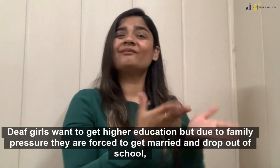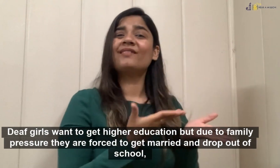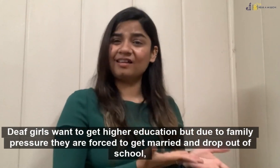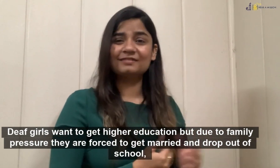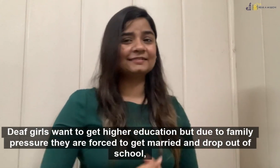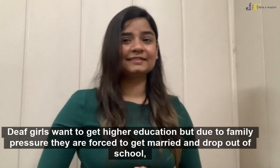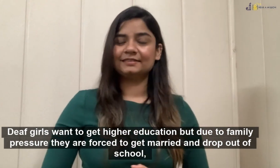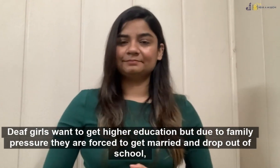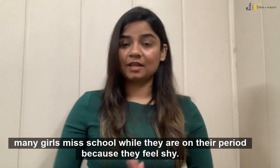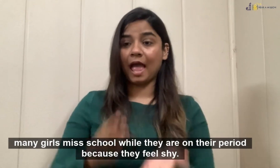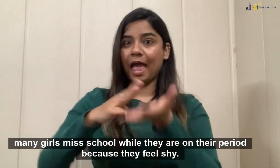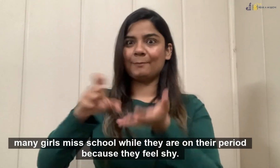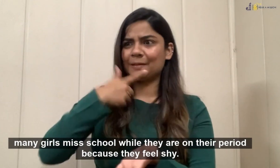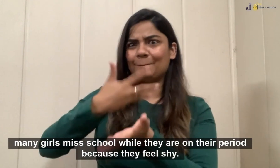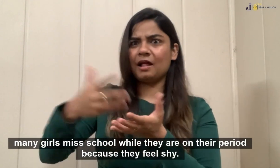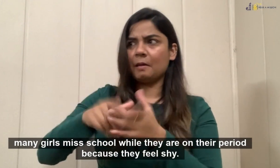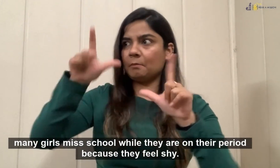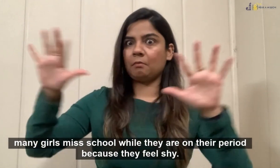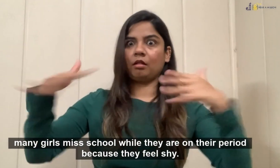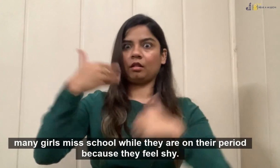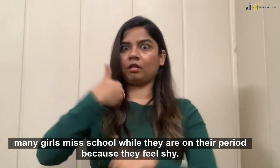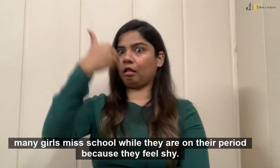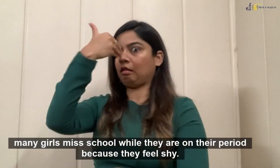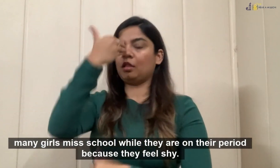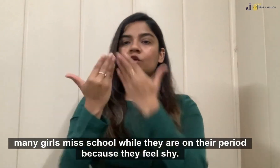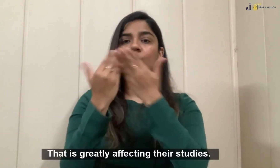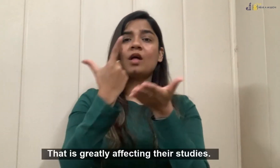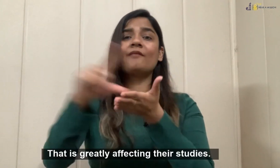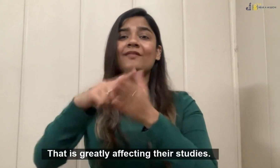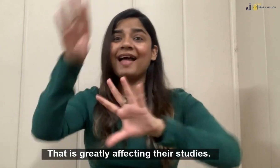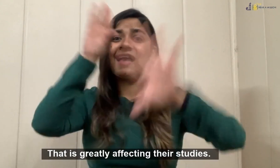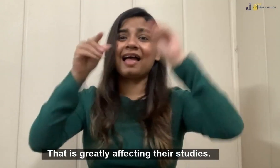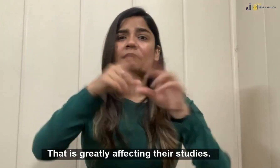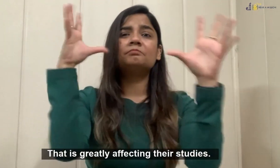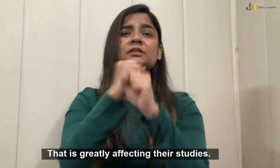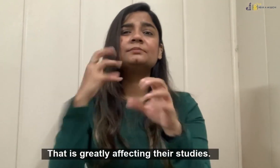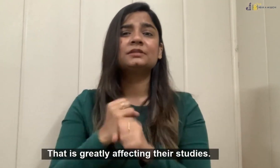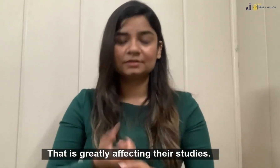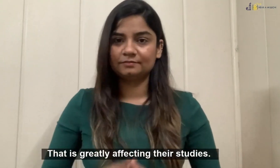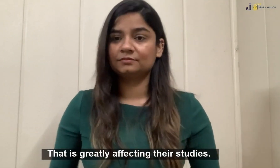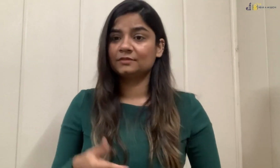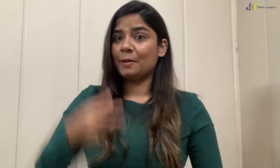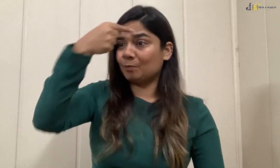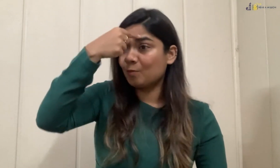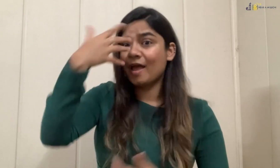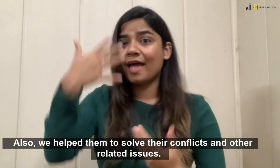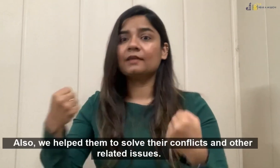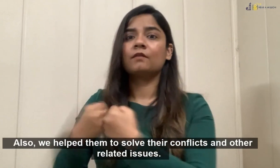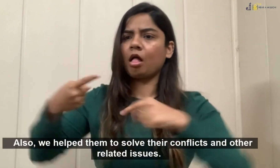ग्रहण करना चाहती हैं, लेकिन परिवार के दबाव के कारण पढ़ाई छोड़कर वह शादी कर लेती हैं, और महावारी के समय वह स्कूल से छुट्टियाँ लेकर